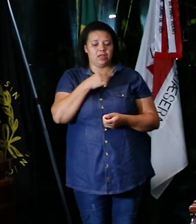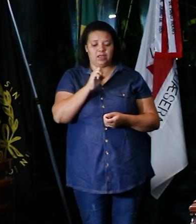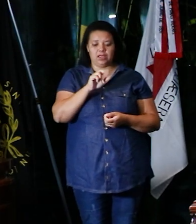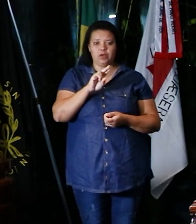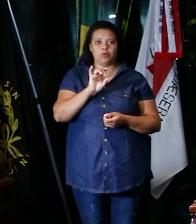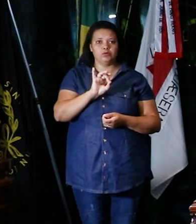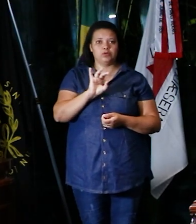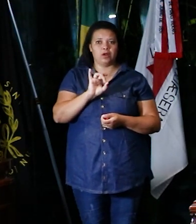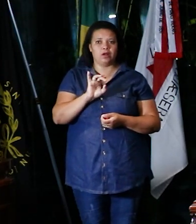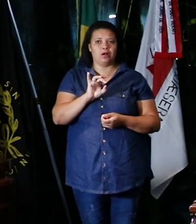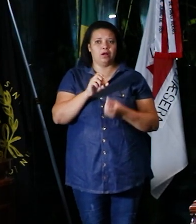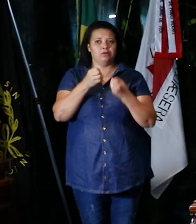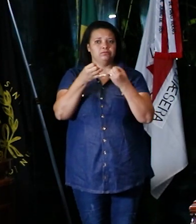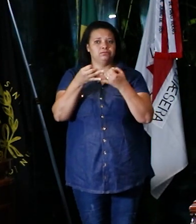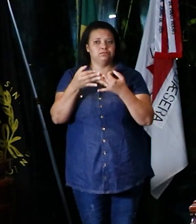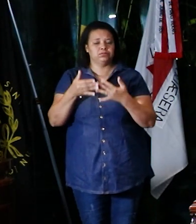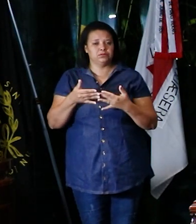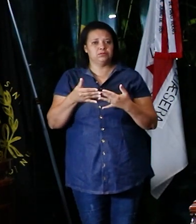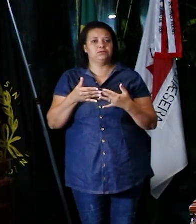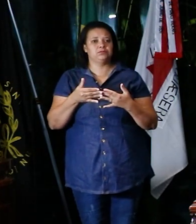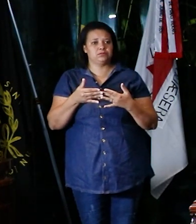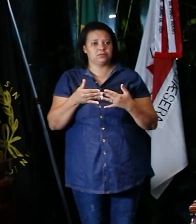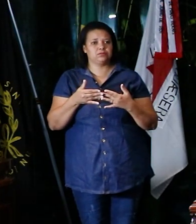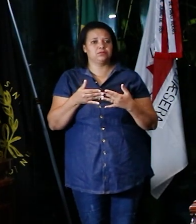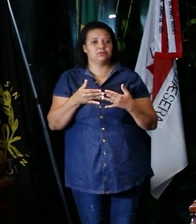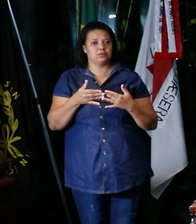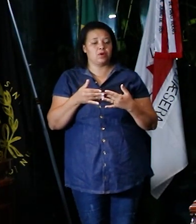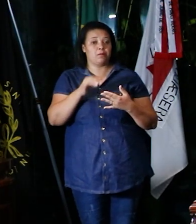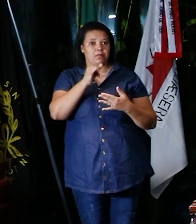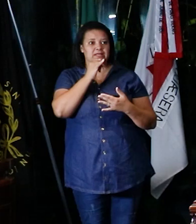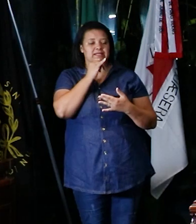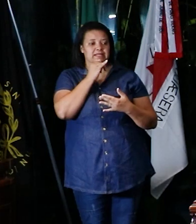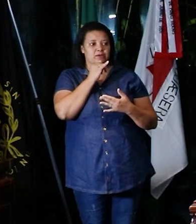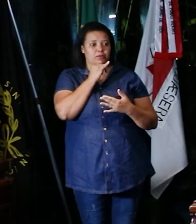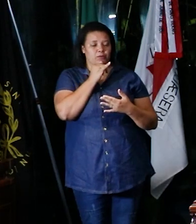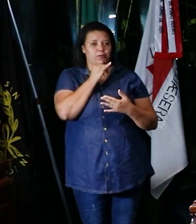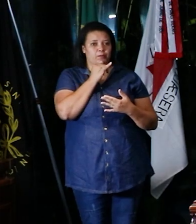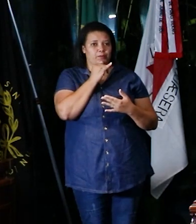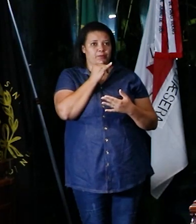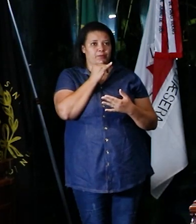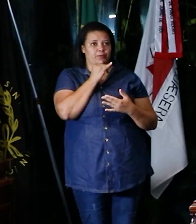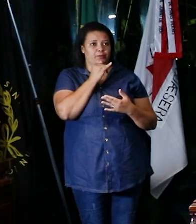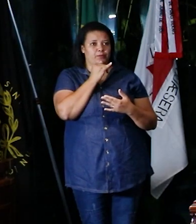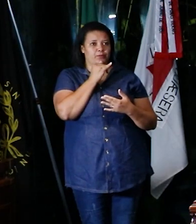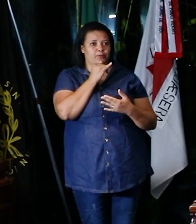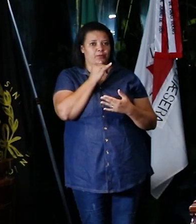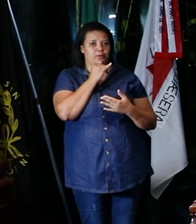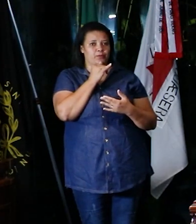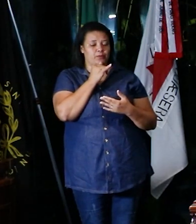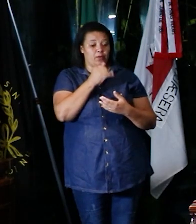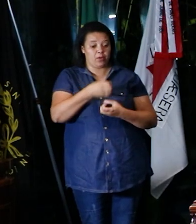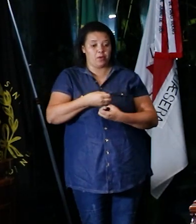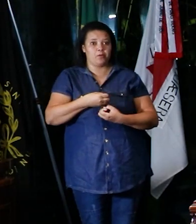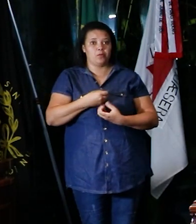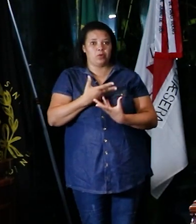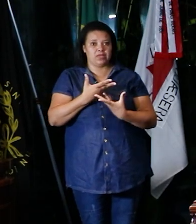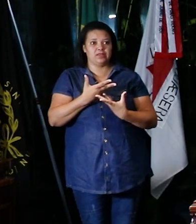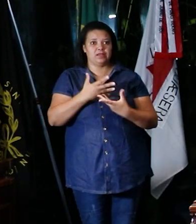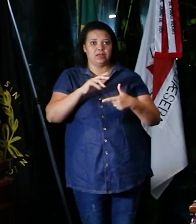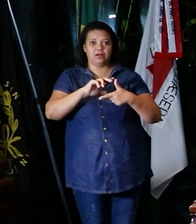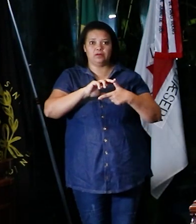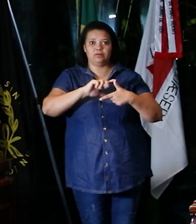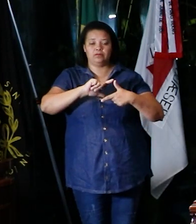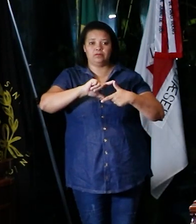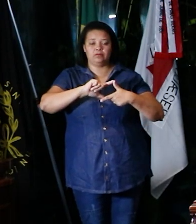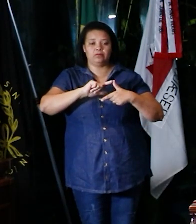E esse é um ponto que o afasta, por exemplo, da poesia concreta, em